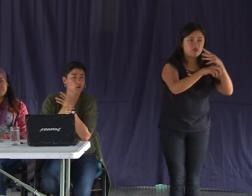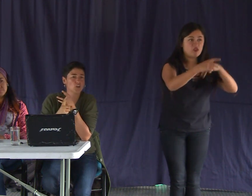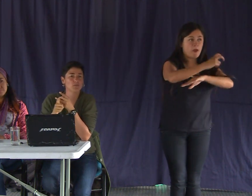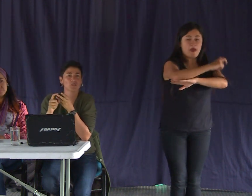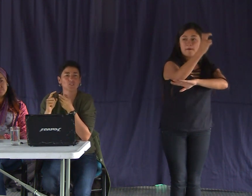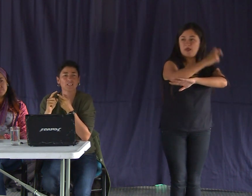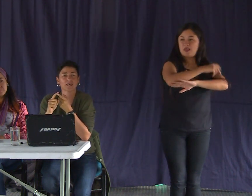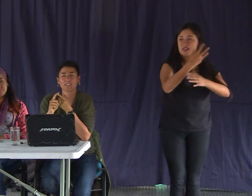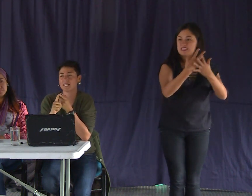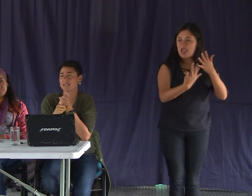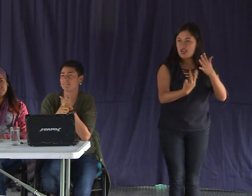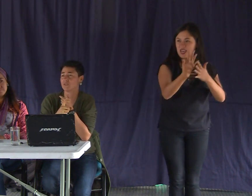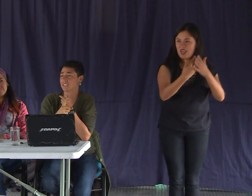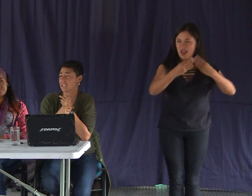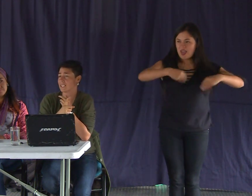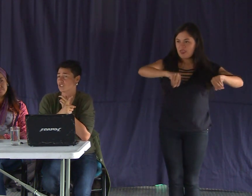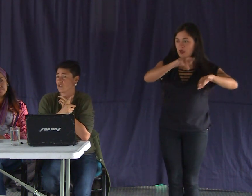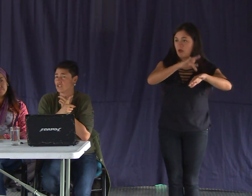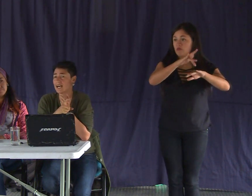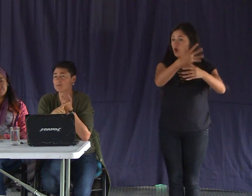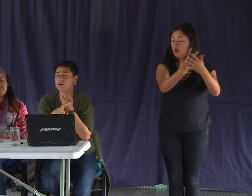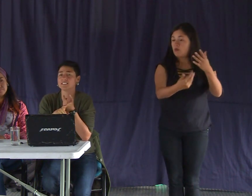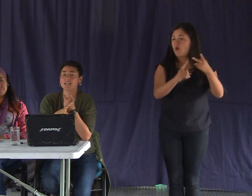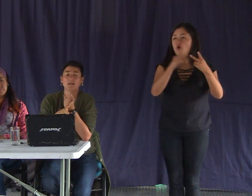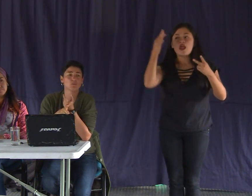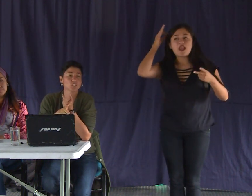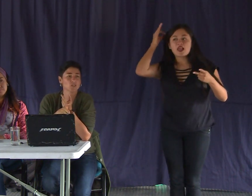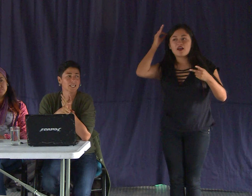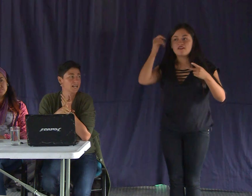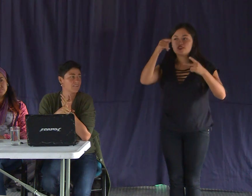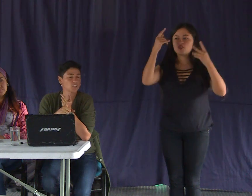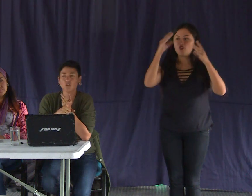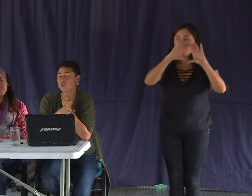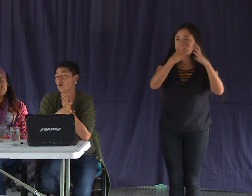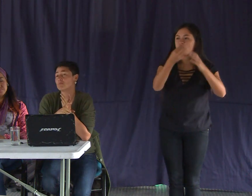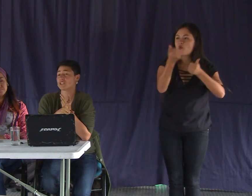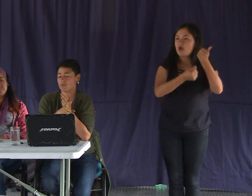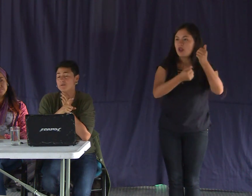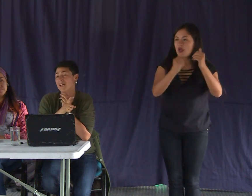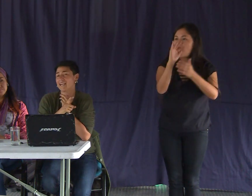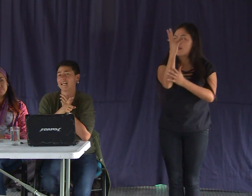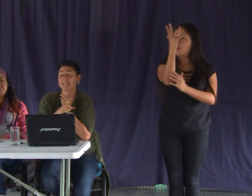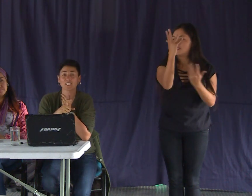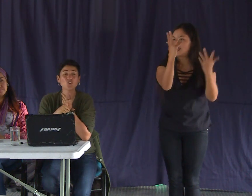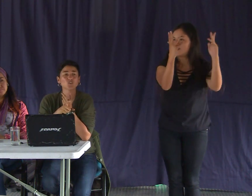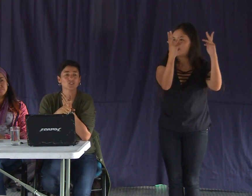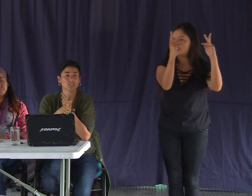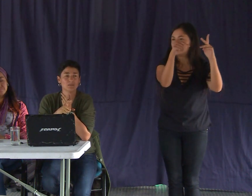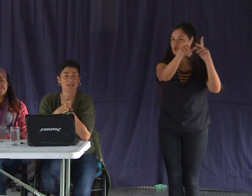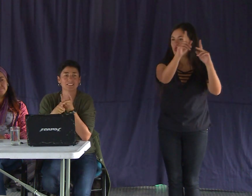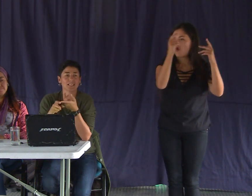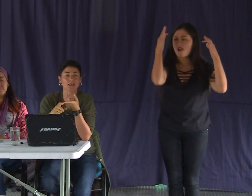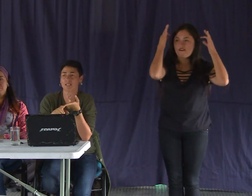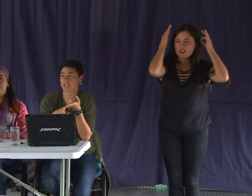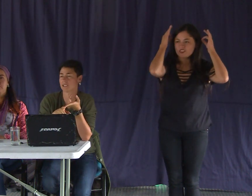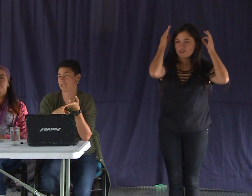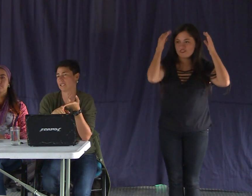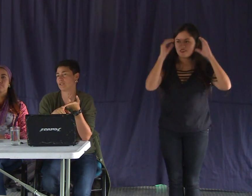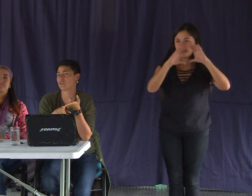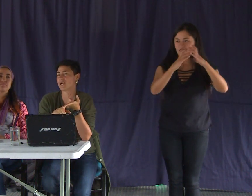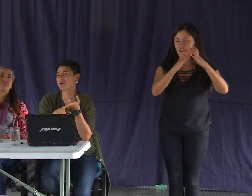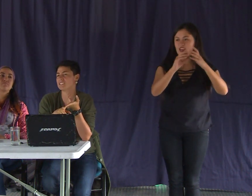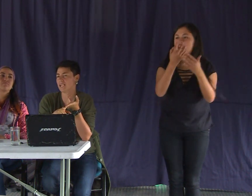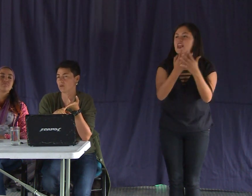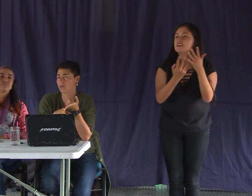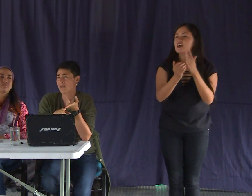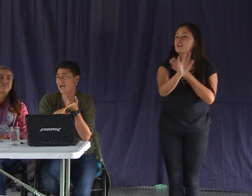el petróleo, por eso hay que quitarle el cabello a la tierra, que son los árboles, por eso hay que acabar con todo, porque eso a mí me genera recursos y me hace que